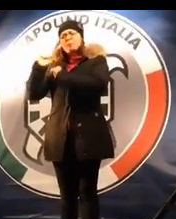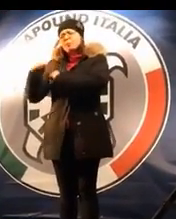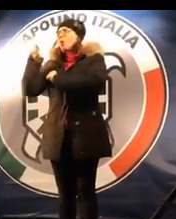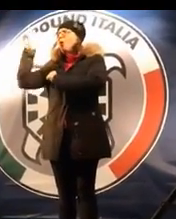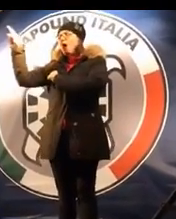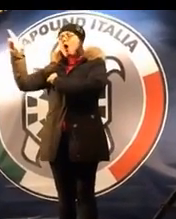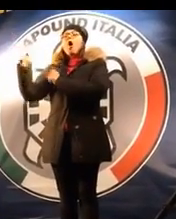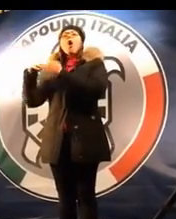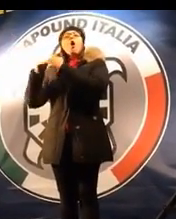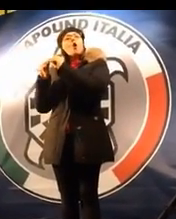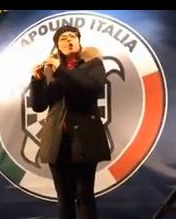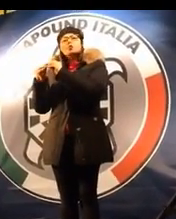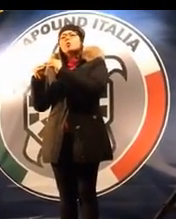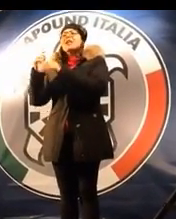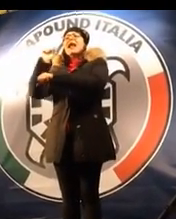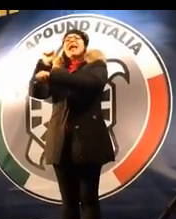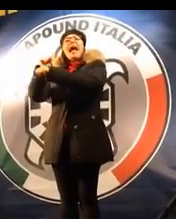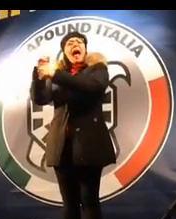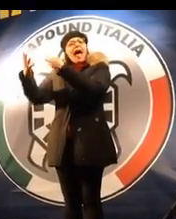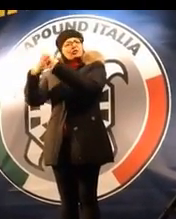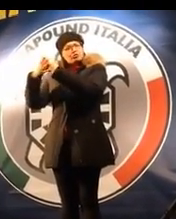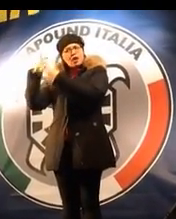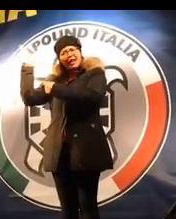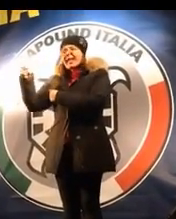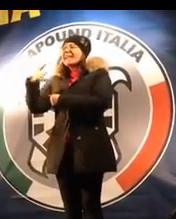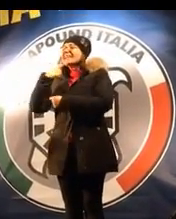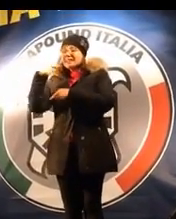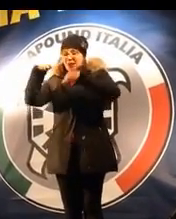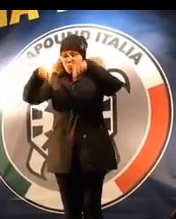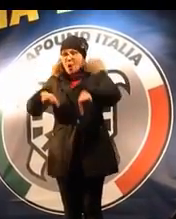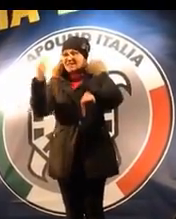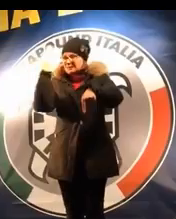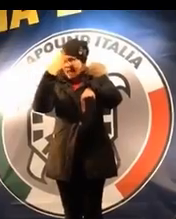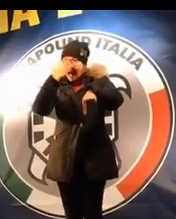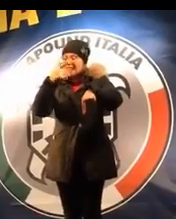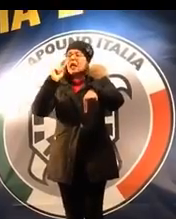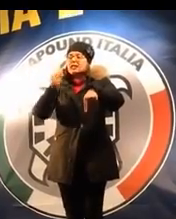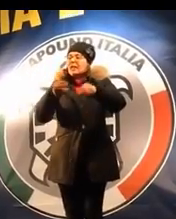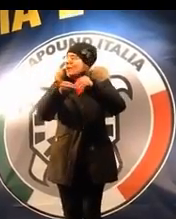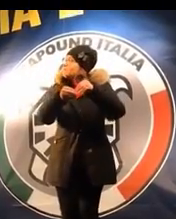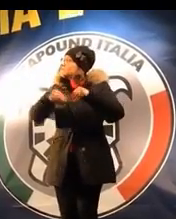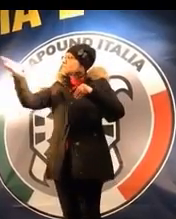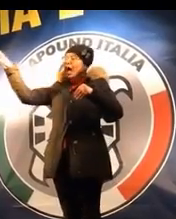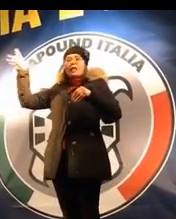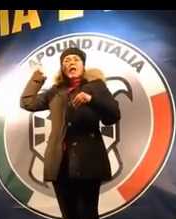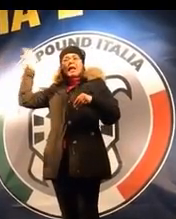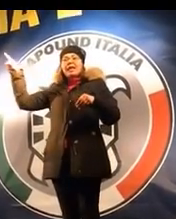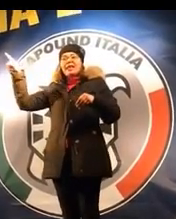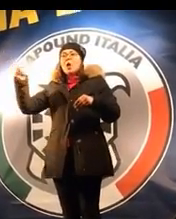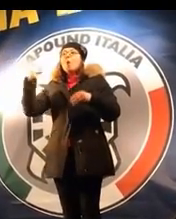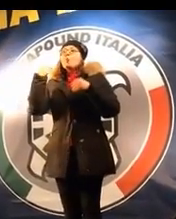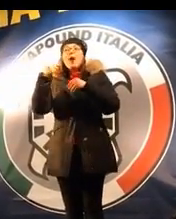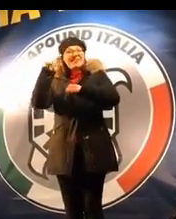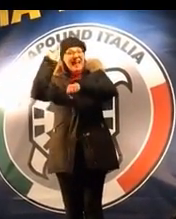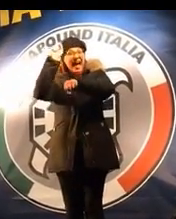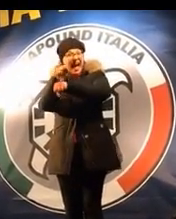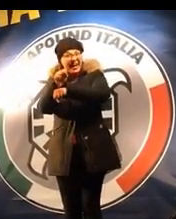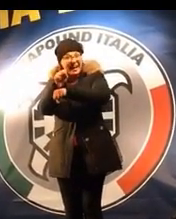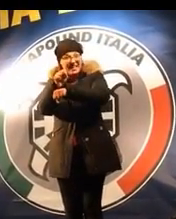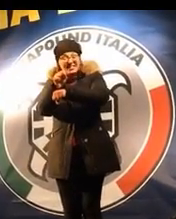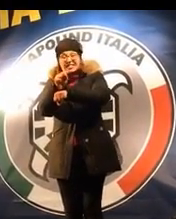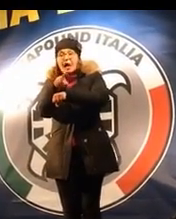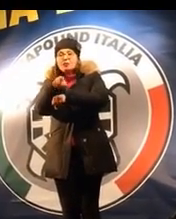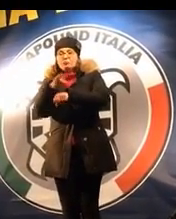poter mandare le persone che sbagliano qua, perché non devono neanche passare dalle nostre questure. Quando vengono arrestati, beccati a stuprare